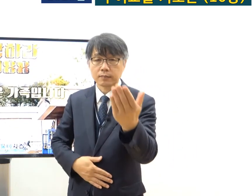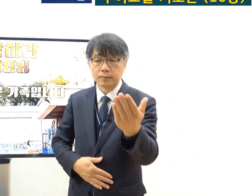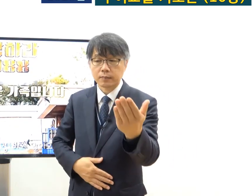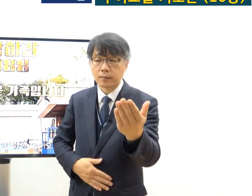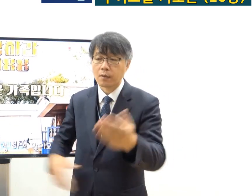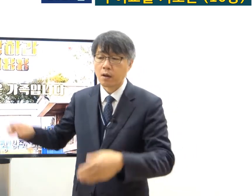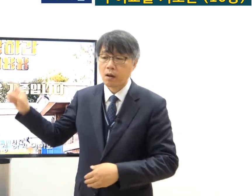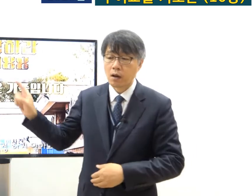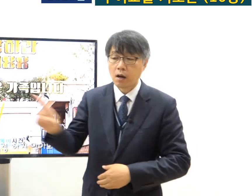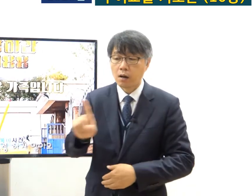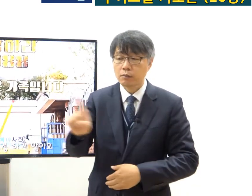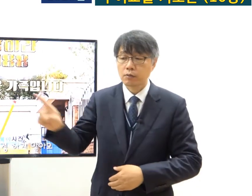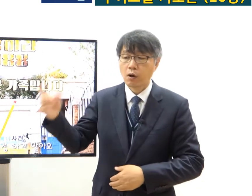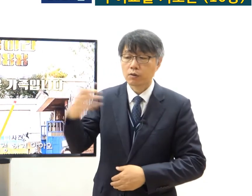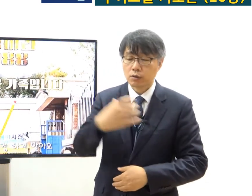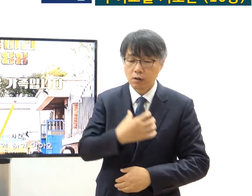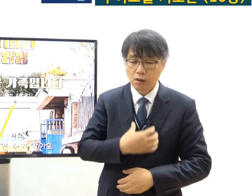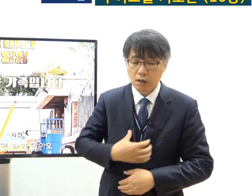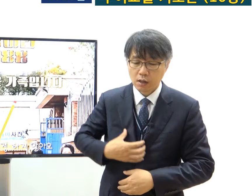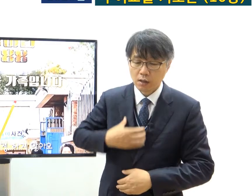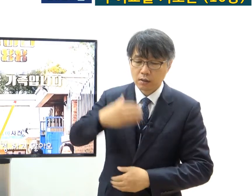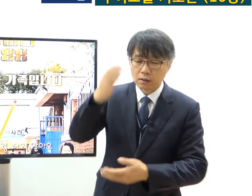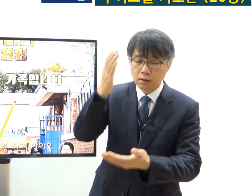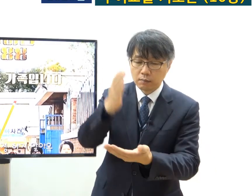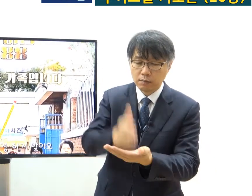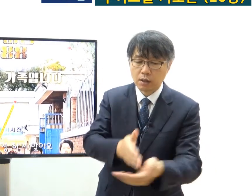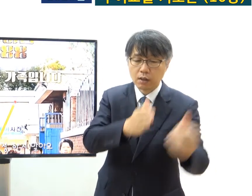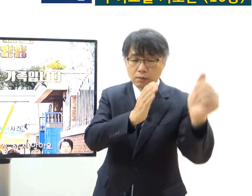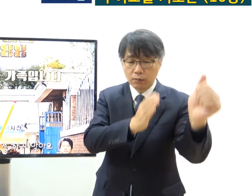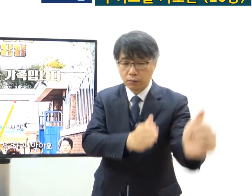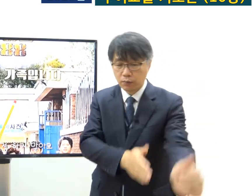그대여 아무 걱정하지 말아요.